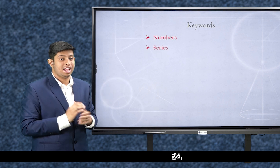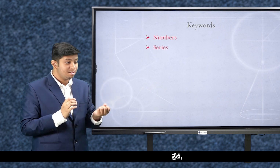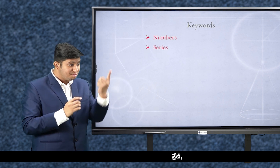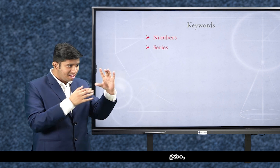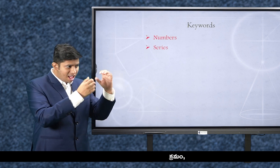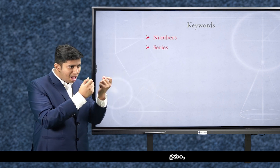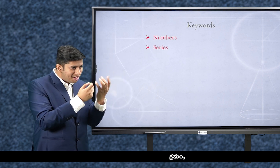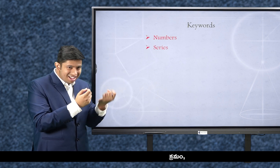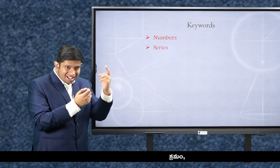క్రమం,